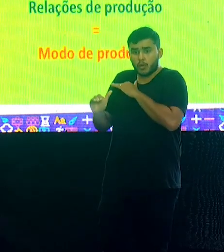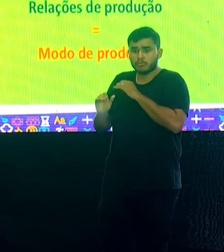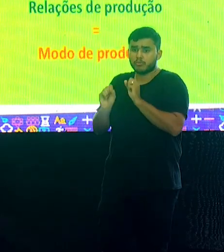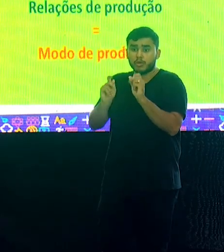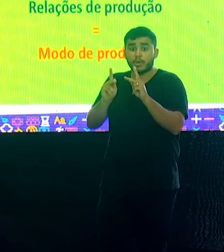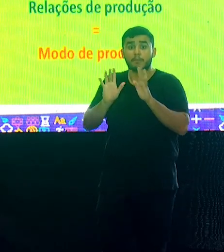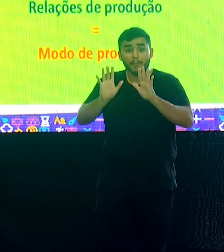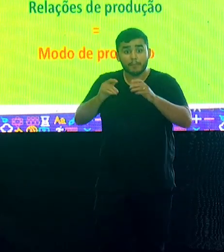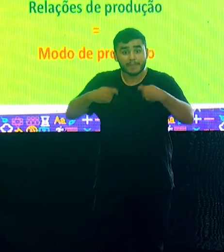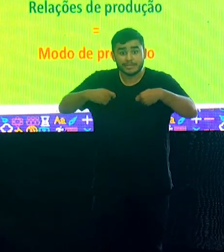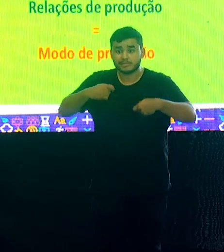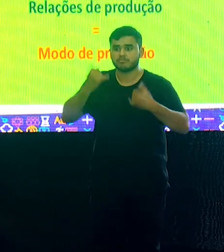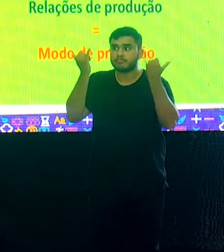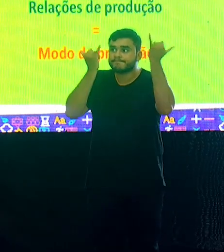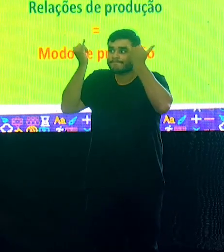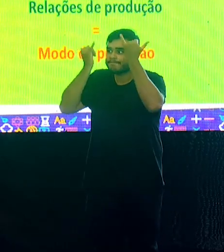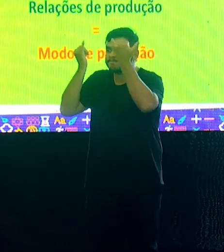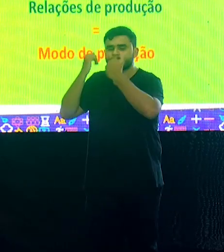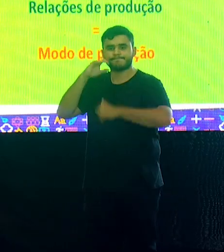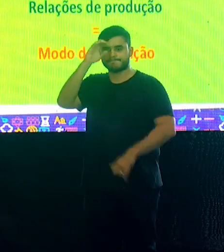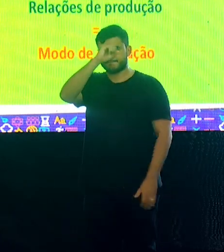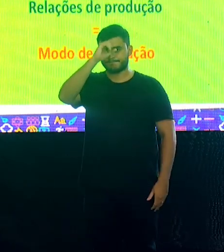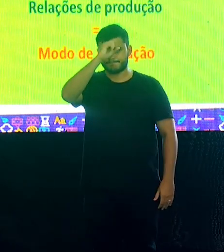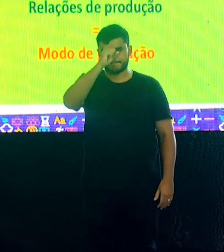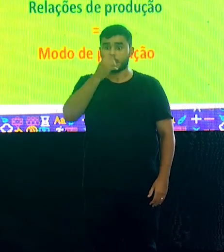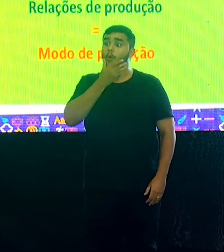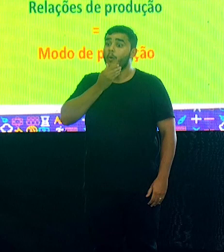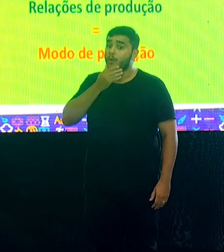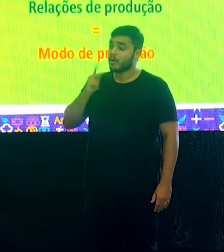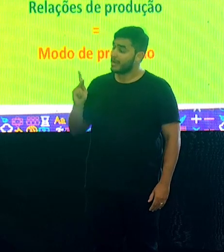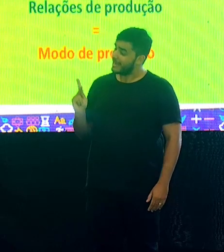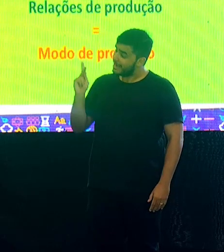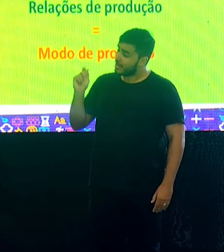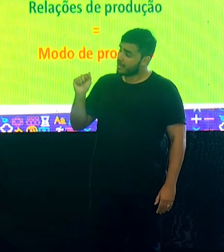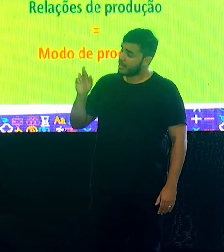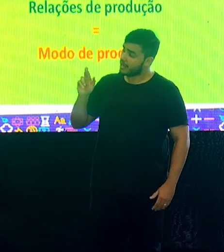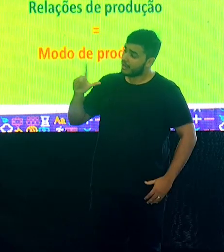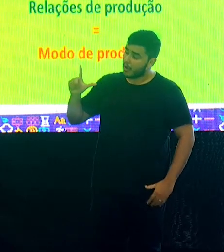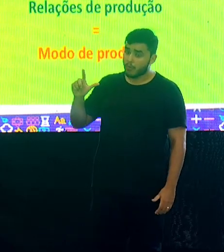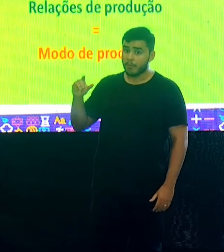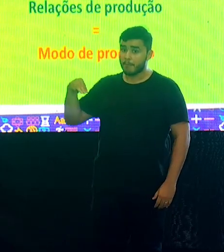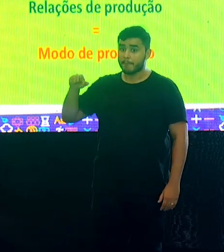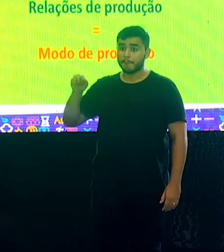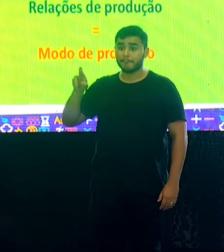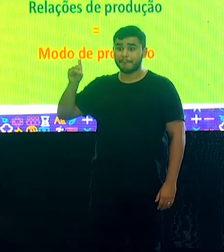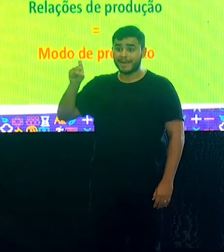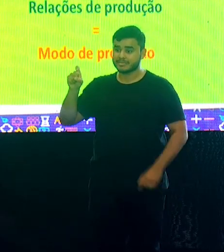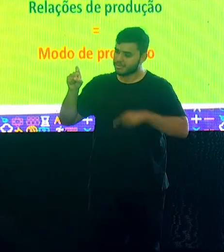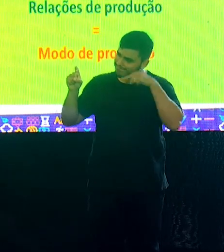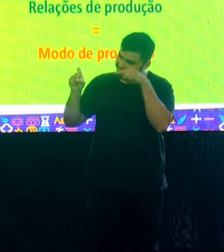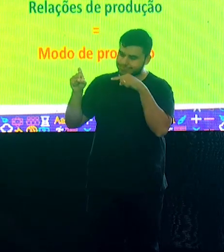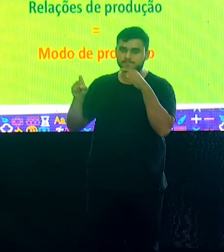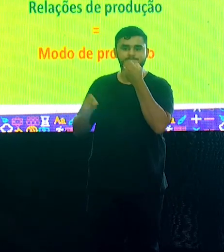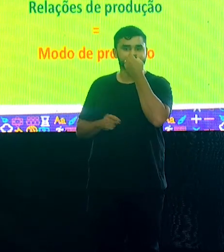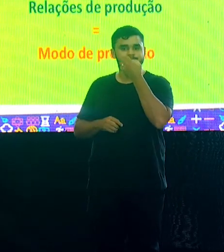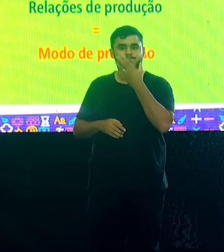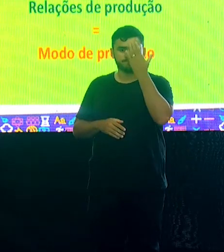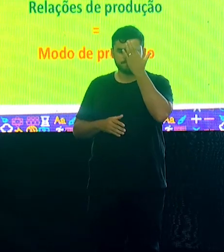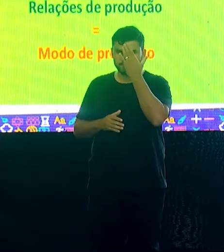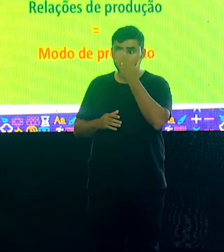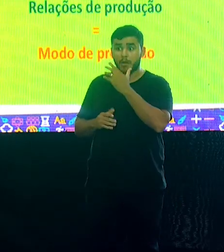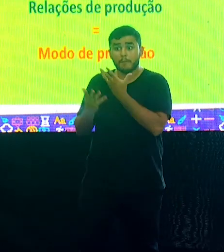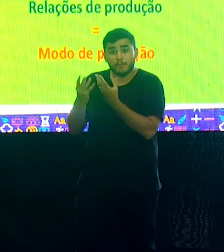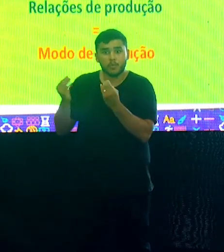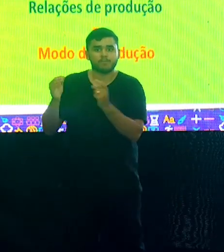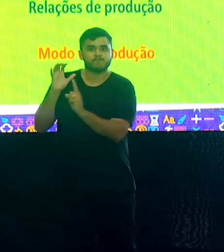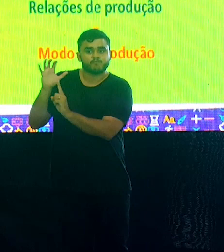O pensamento desse cara influencia muita coisa. Influencia a história, a economia, a política. E